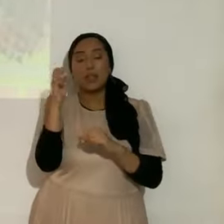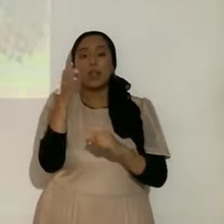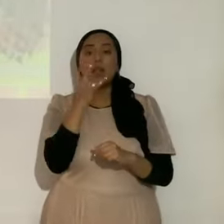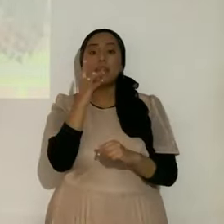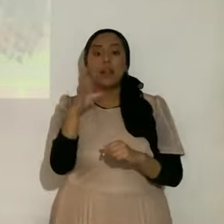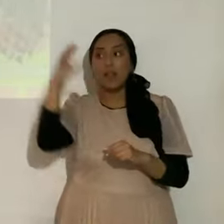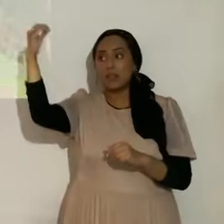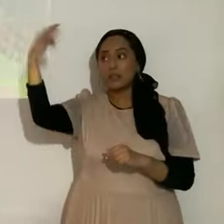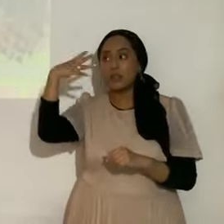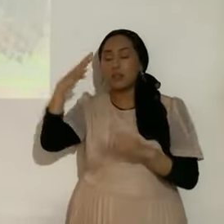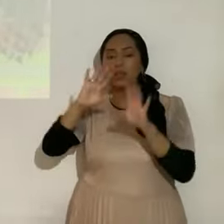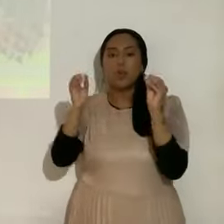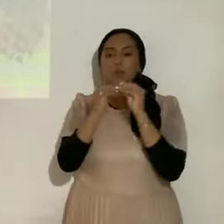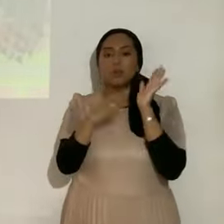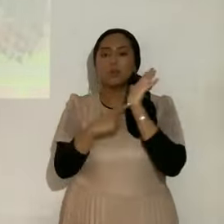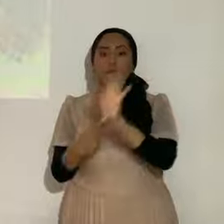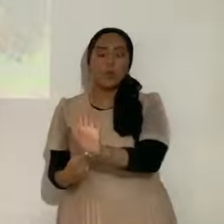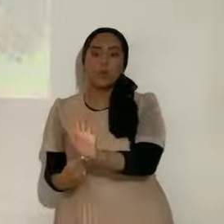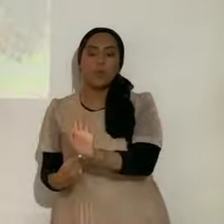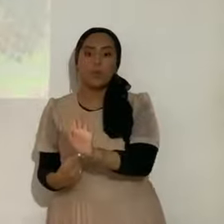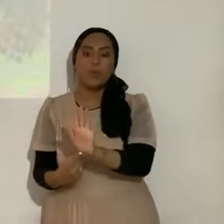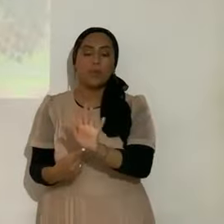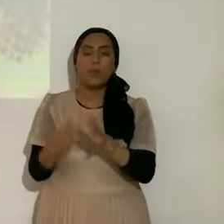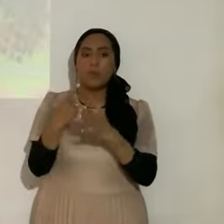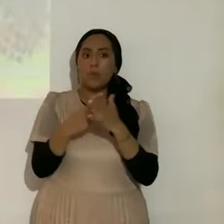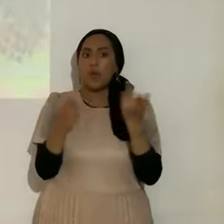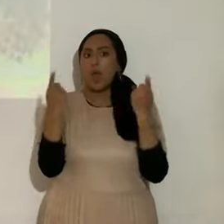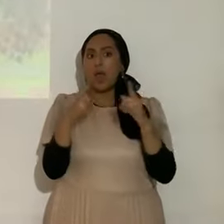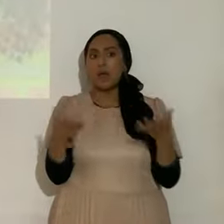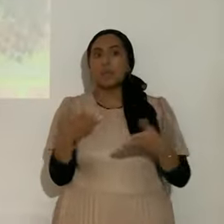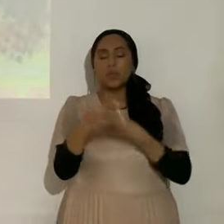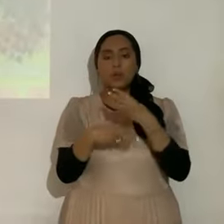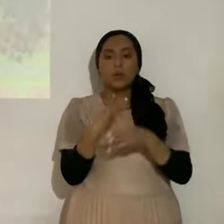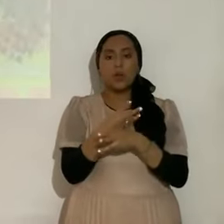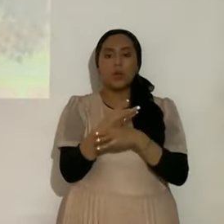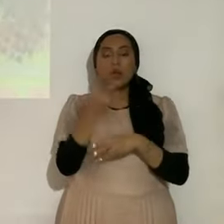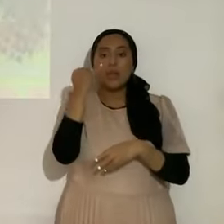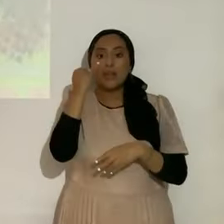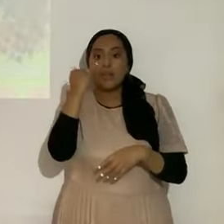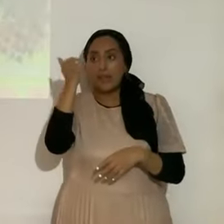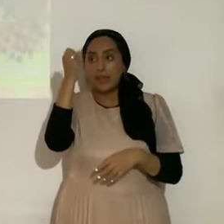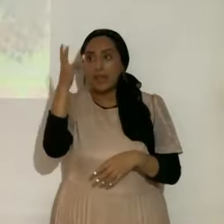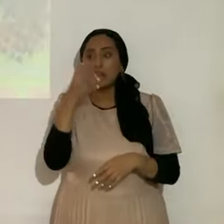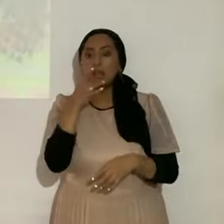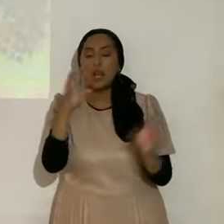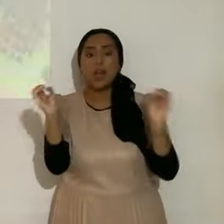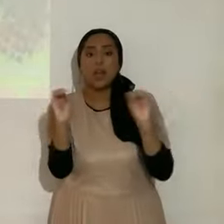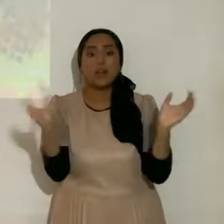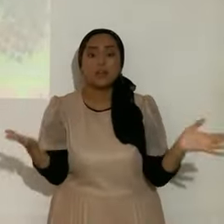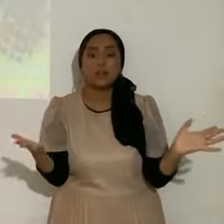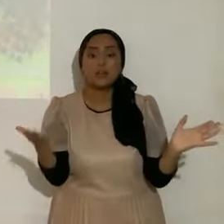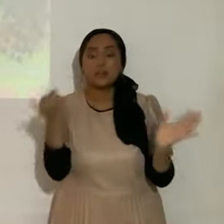pues ya no se va a reflejar en ella. ¿Qué sería este mundo sin la luz de Yahshua? Su luz